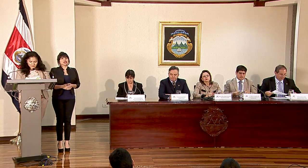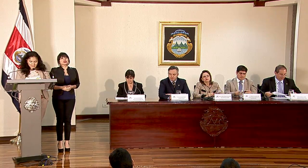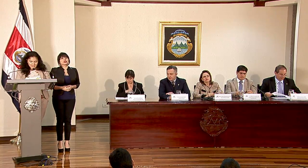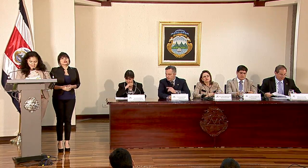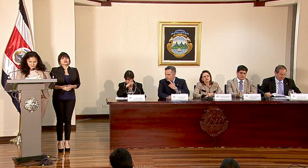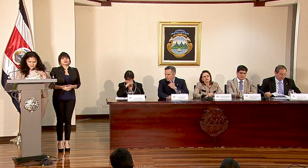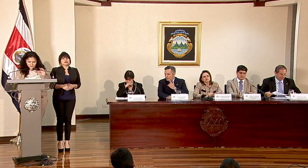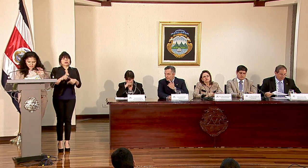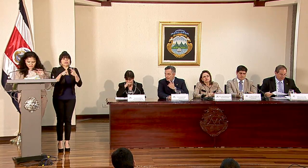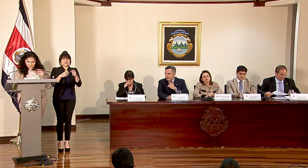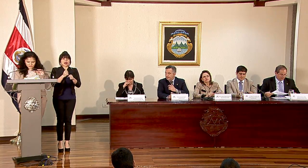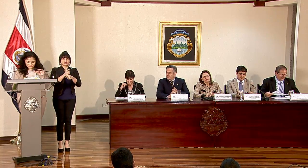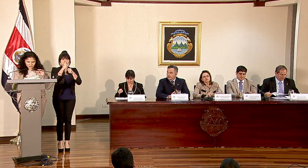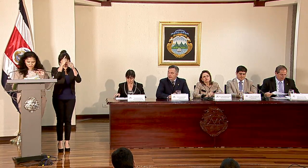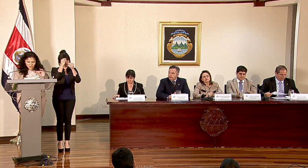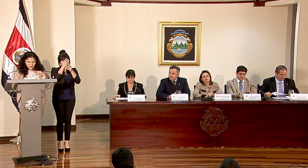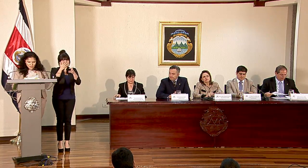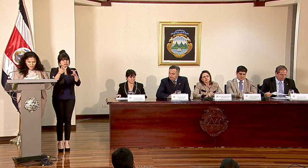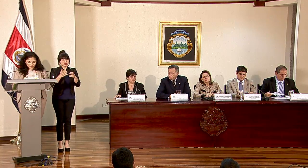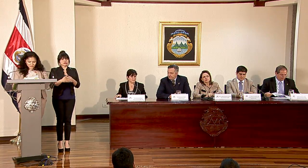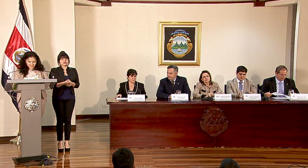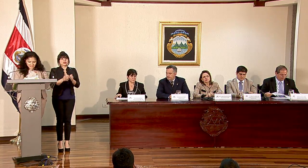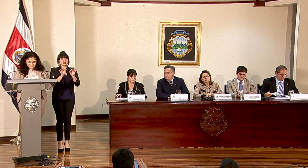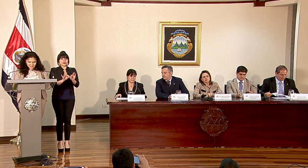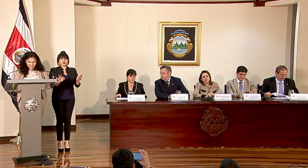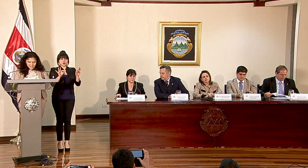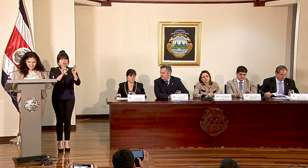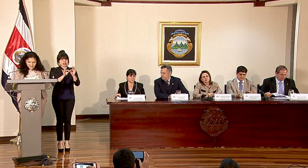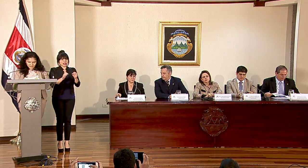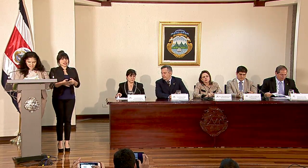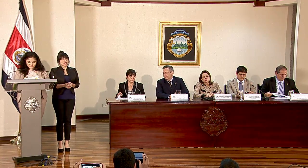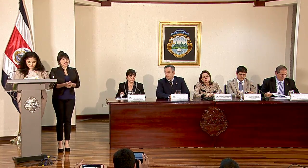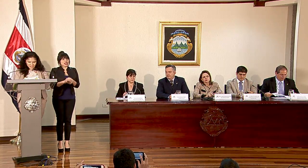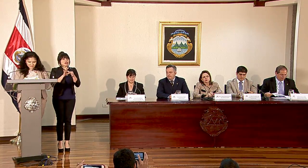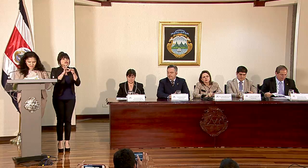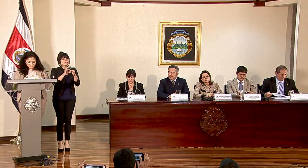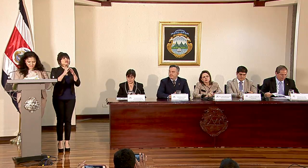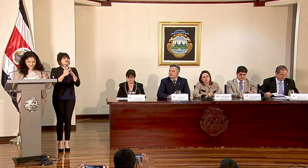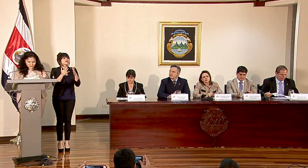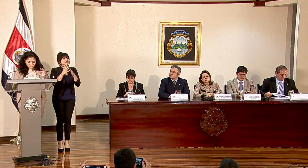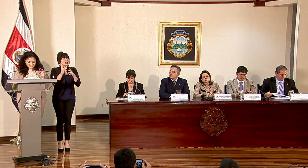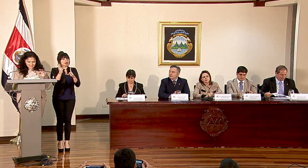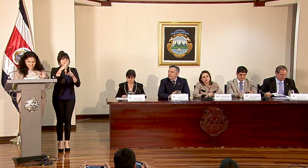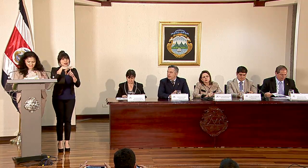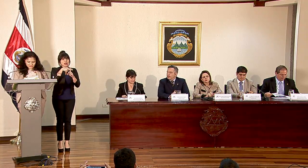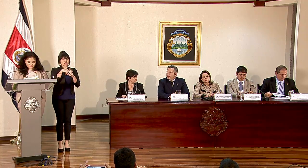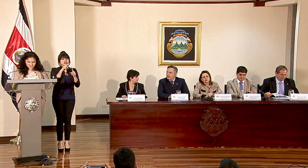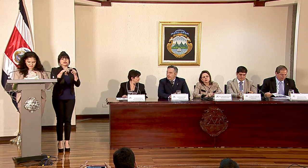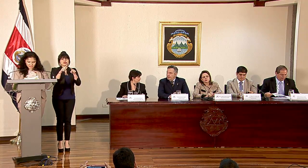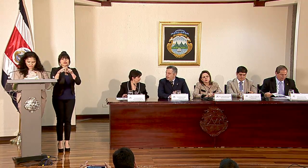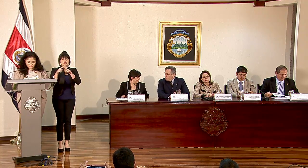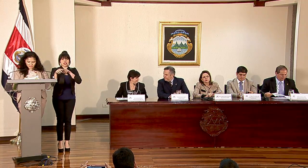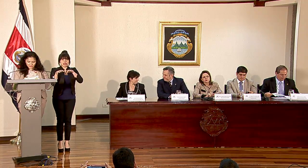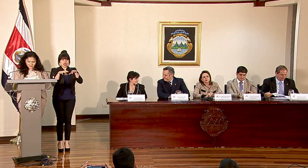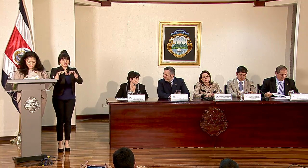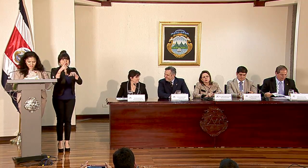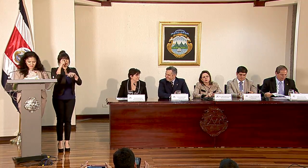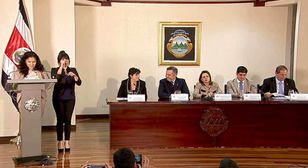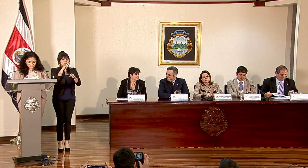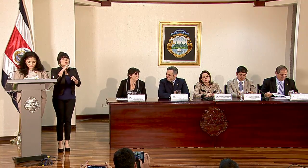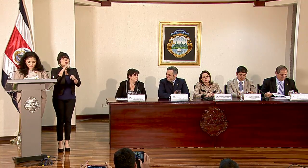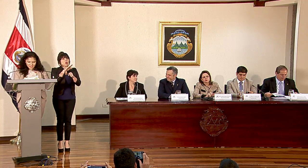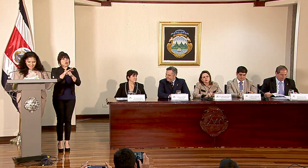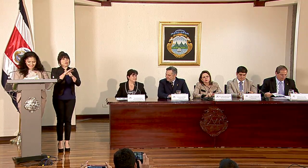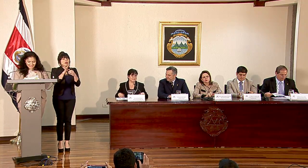donde haremos un anuncio muy importante en relación a la implementación de una serie de acciones para cumplir con el